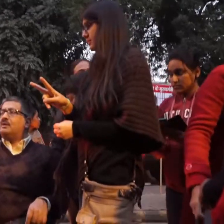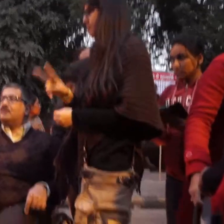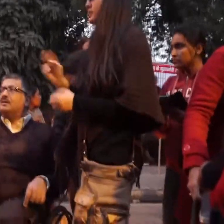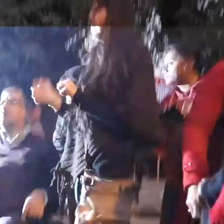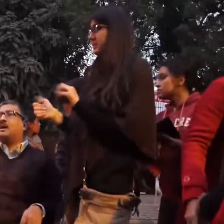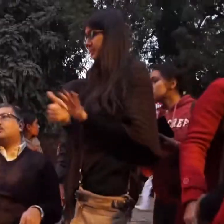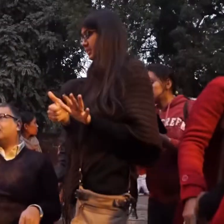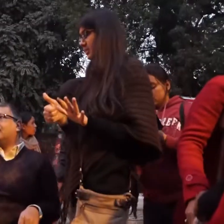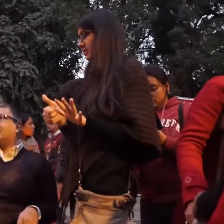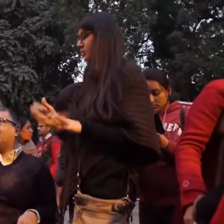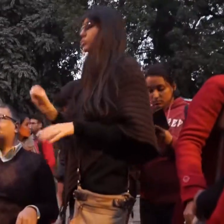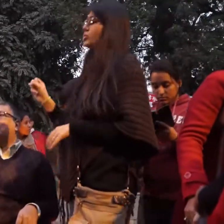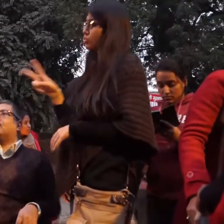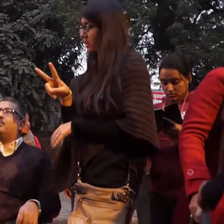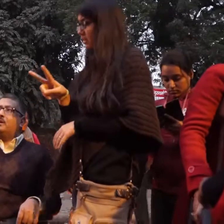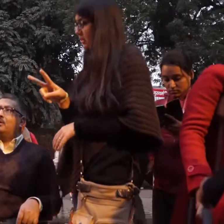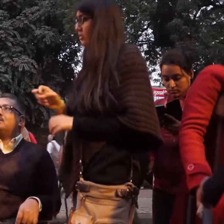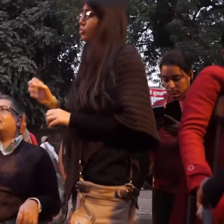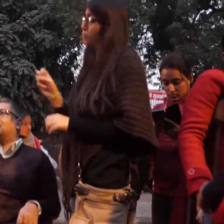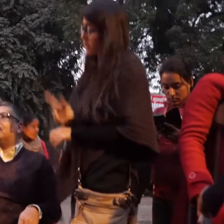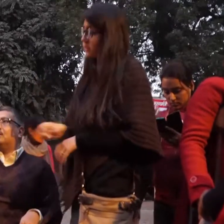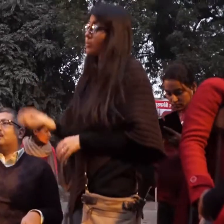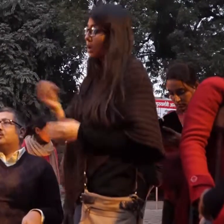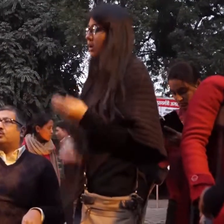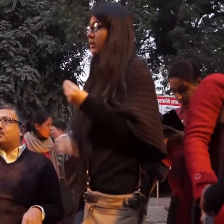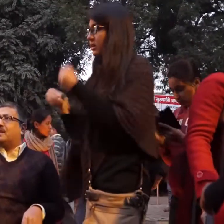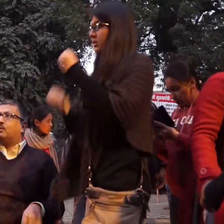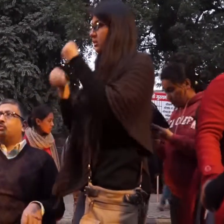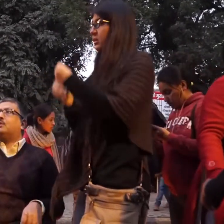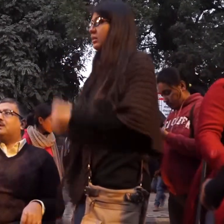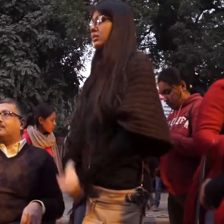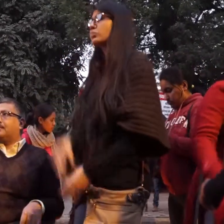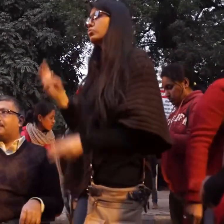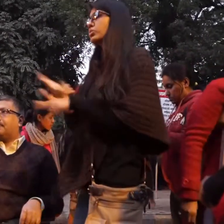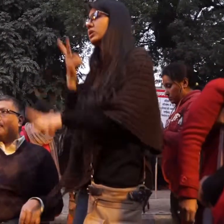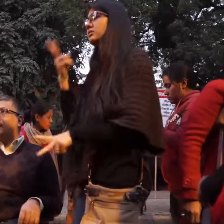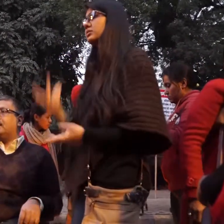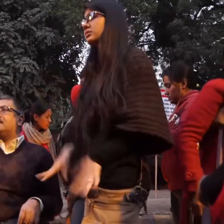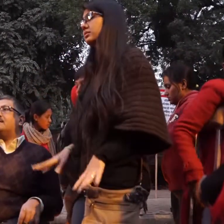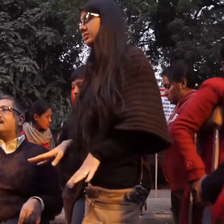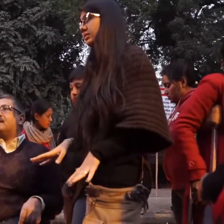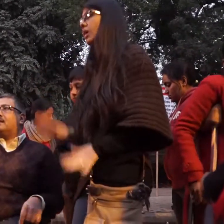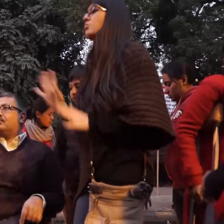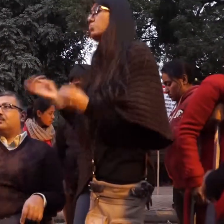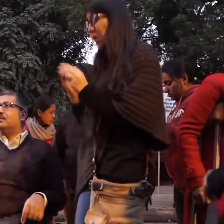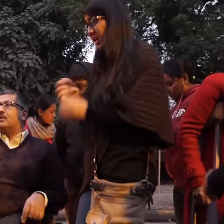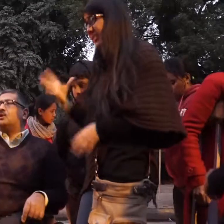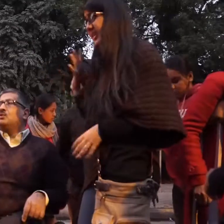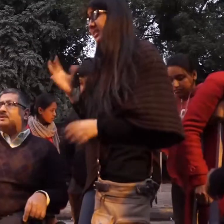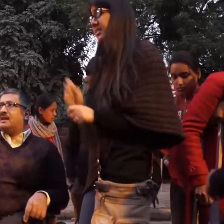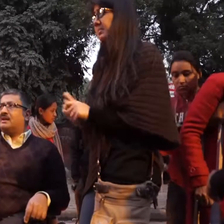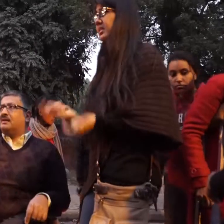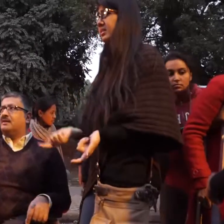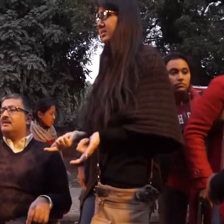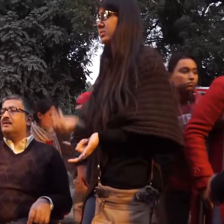बात और है, फिर कहा 2 महीने की बात और है, फिर 2 महीने और, 6 महीने और, तो 2 साल तो हो चुके हैं, कितना इंतजार करें और